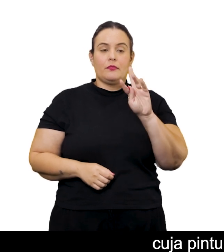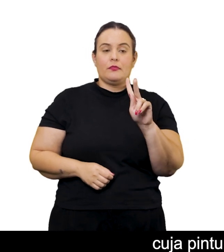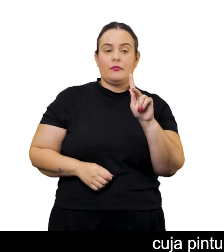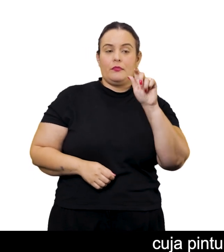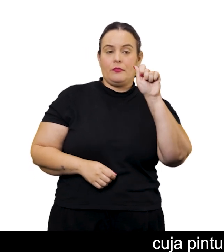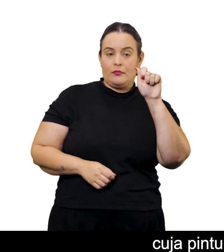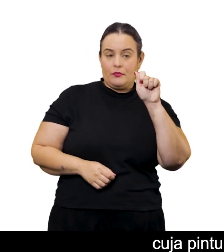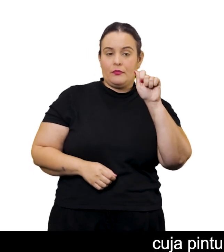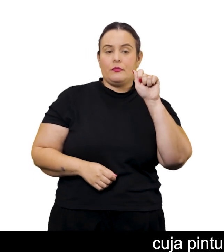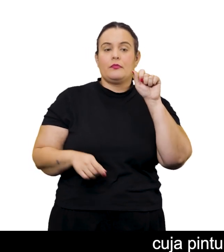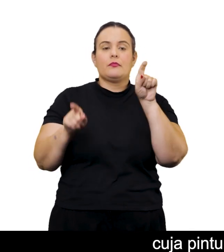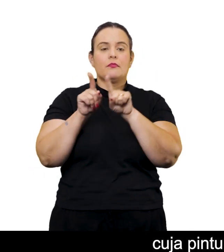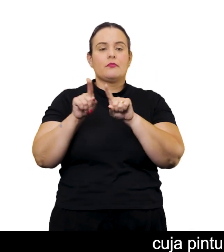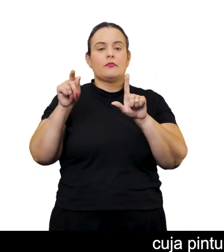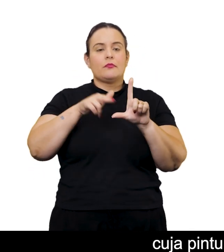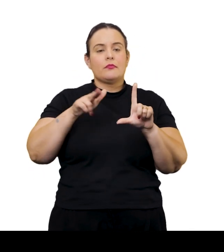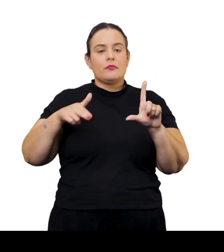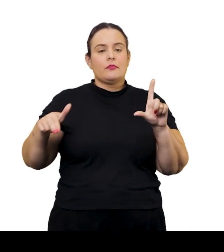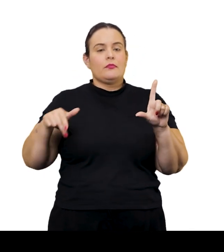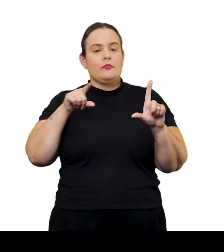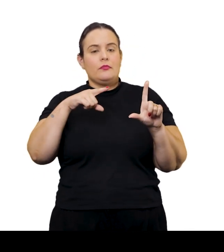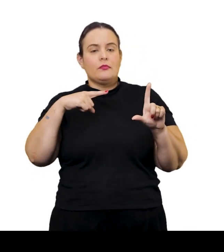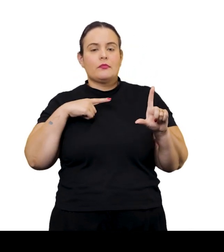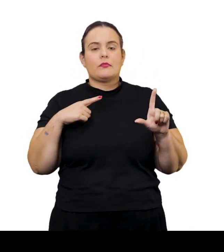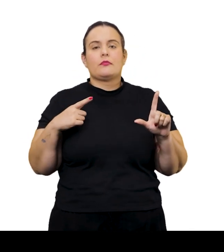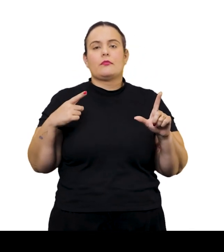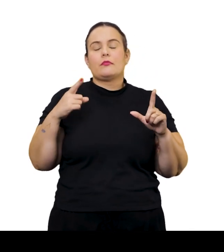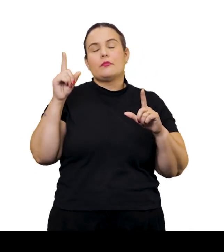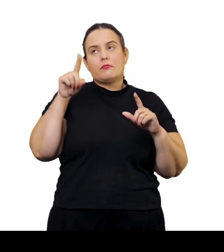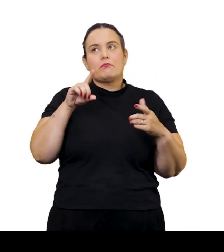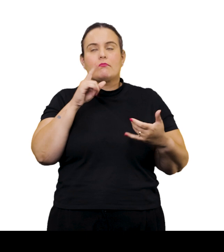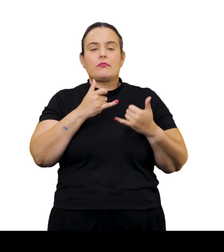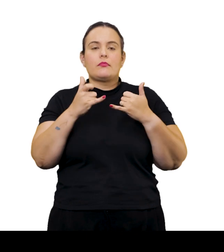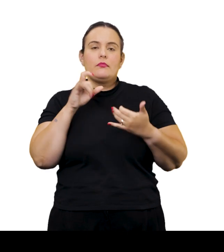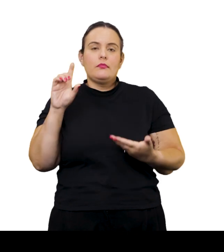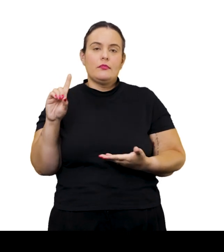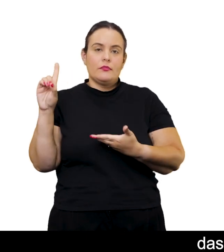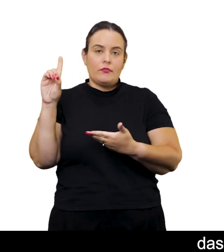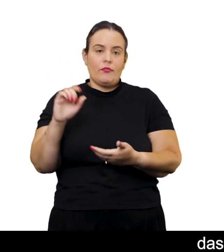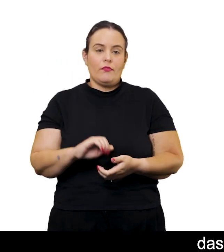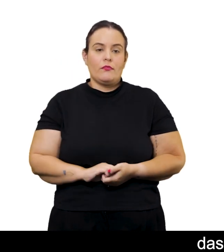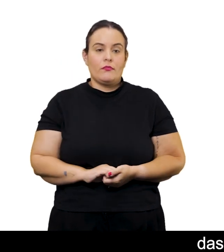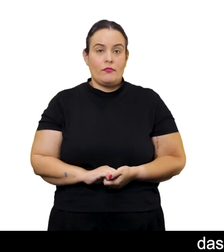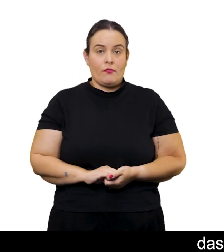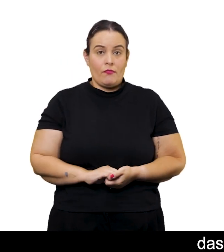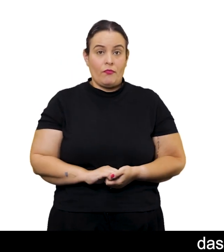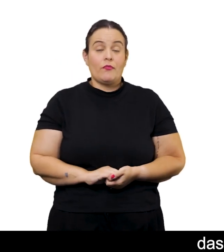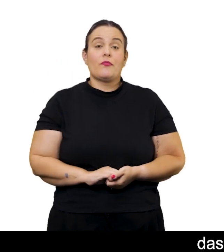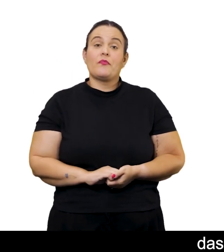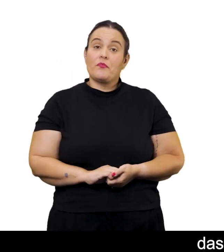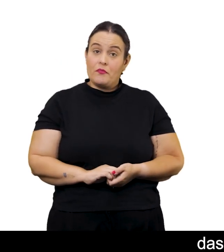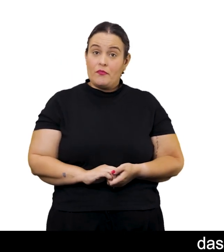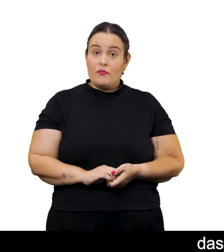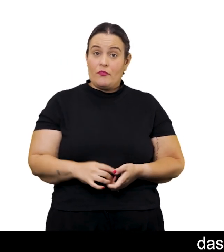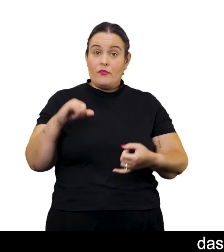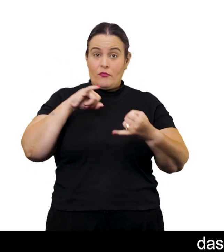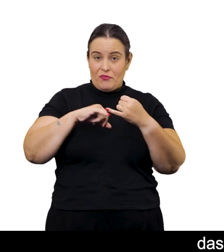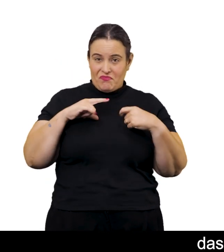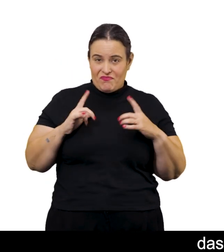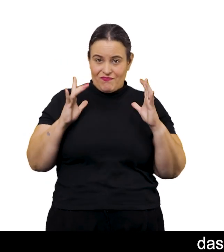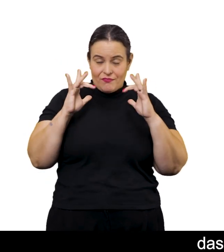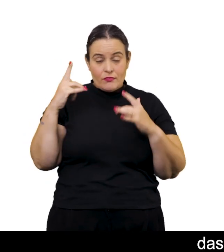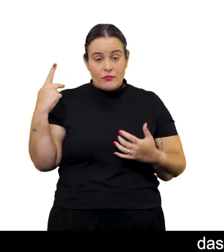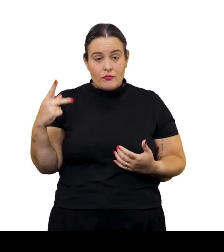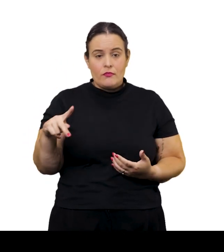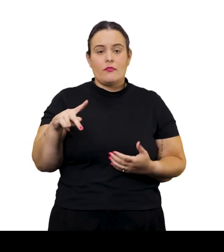duais sugere conjurações divinas. Os trabalhos abstratos das companheiras de vida, Ethel Adnan e